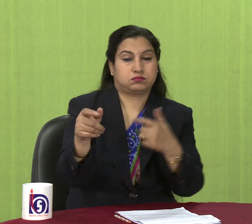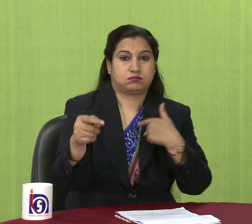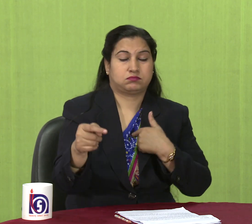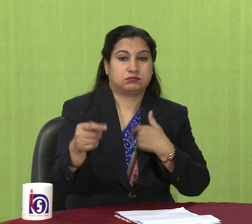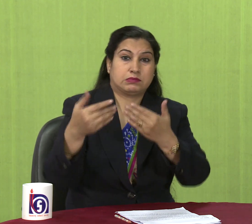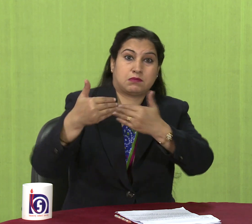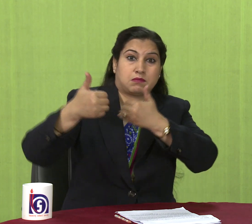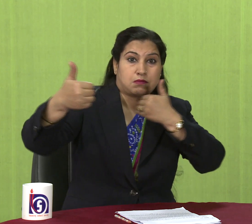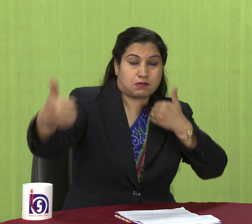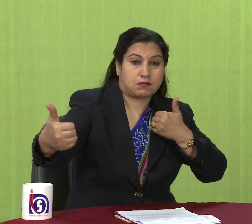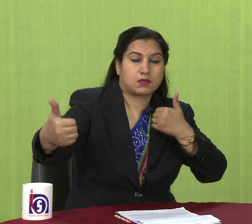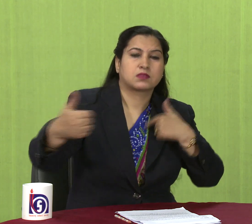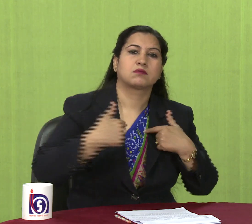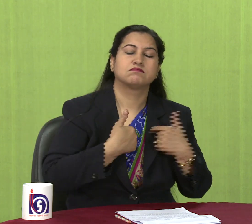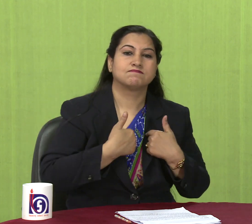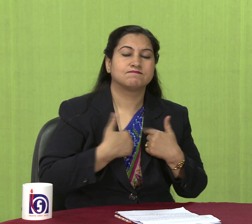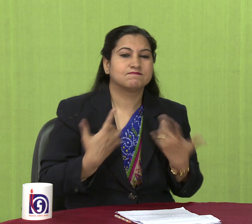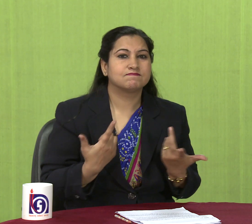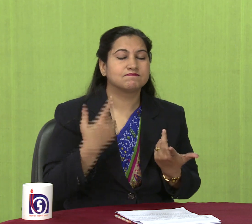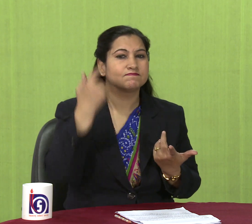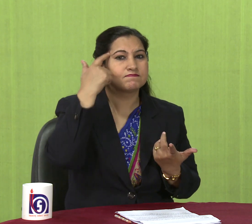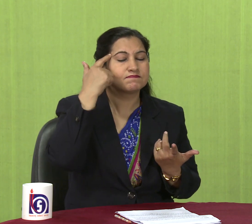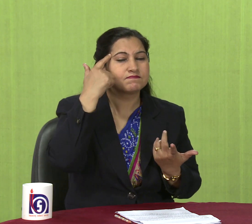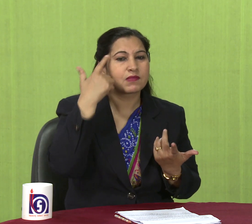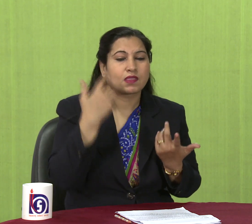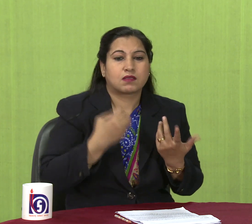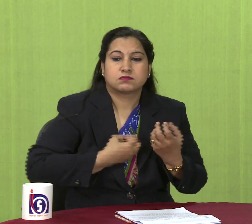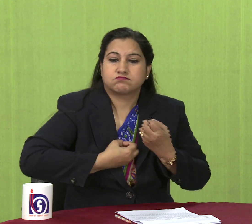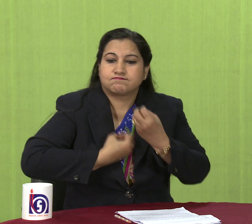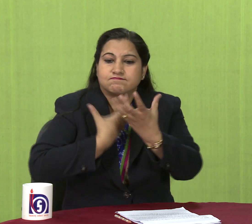अपने मन का हाल बताता